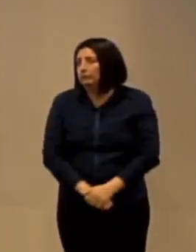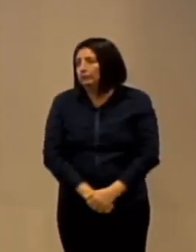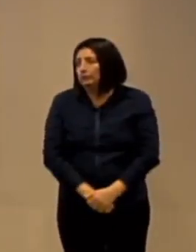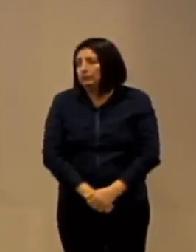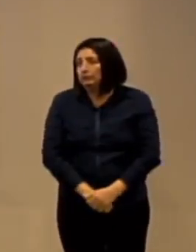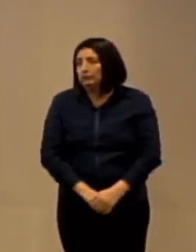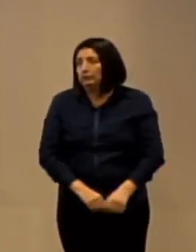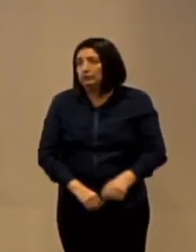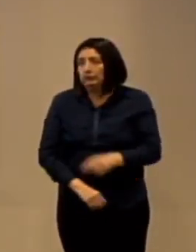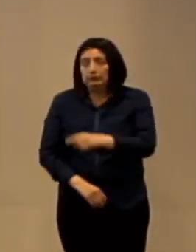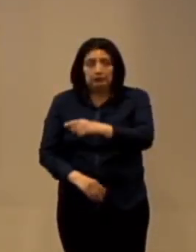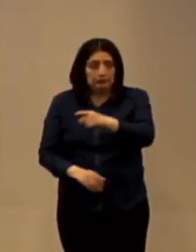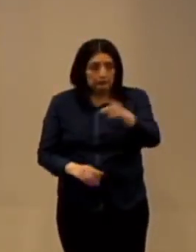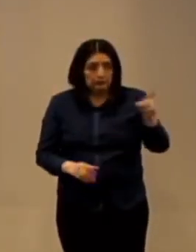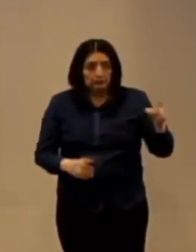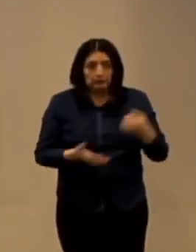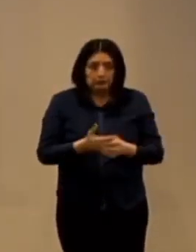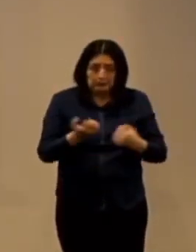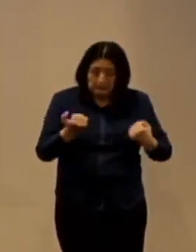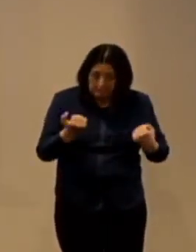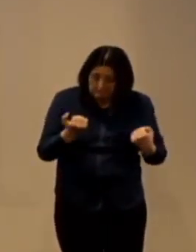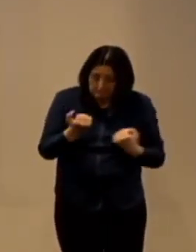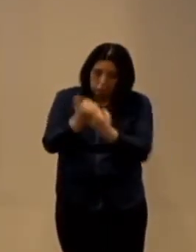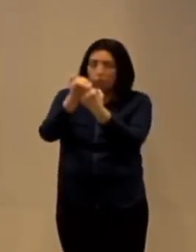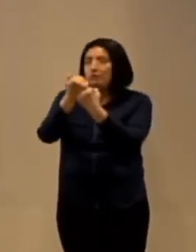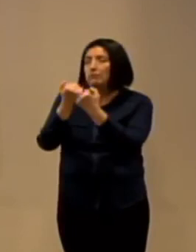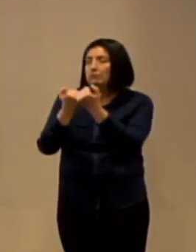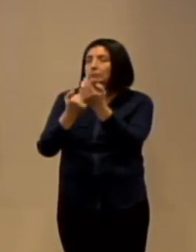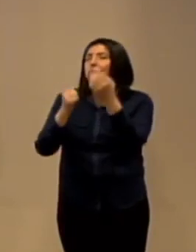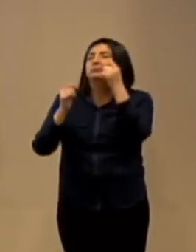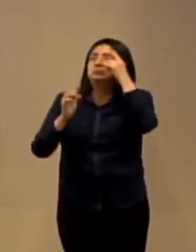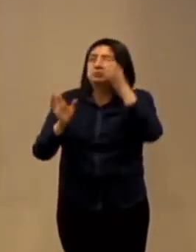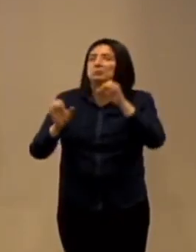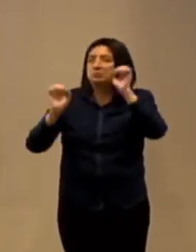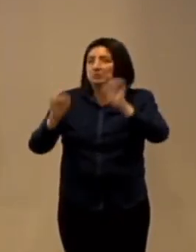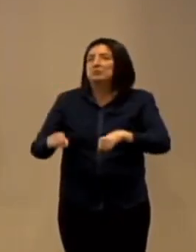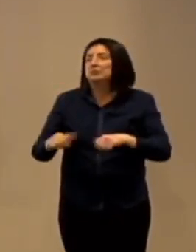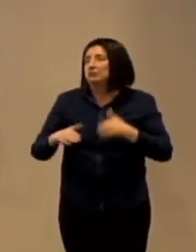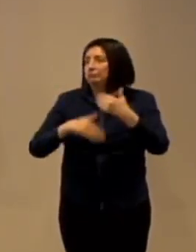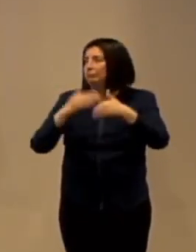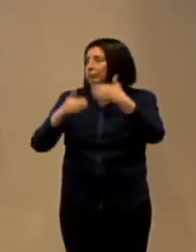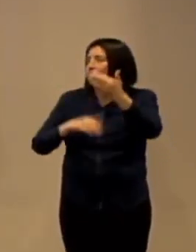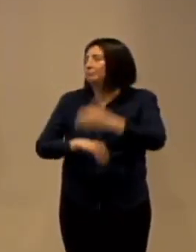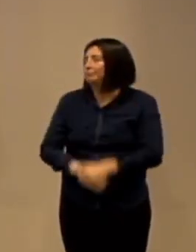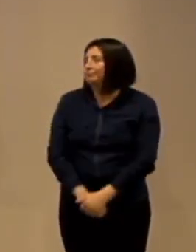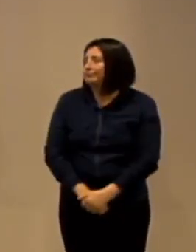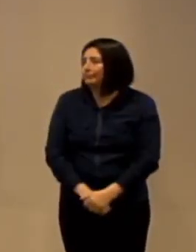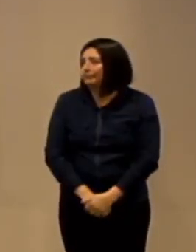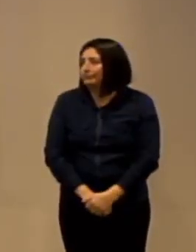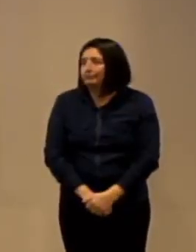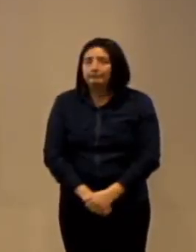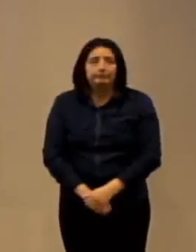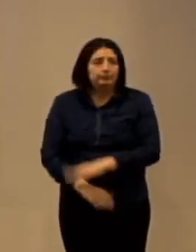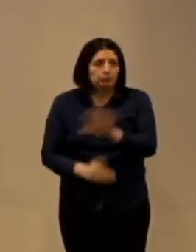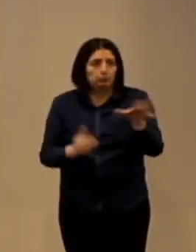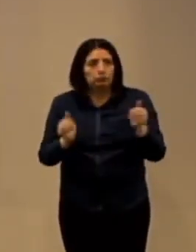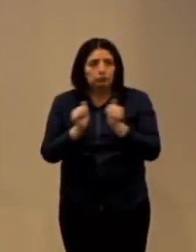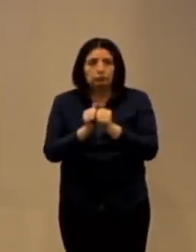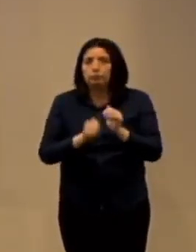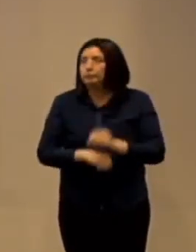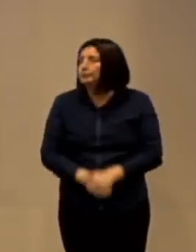Si ustedes meten el hombro, pero creo que lo superamos. ¿Sí? Todos conjuntos.